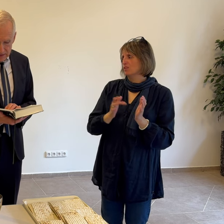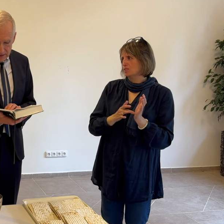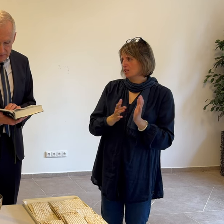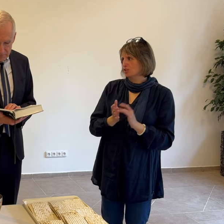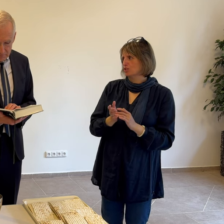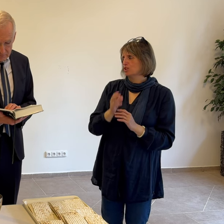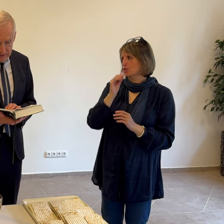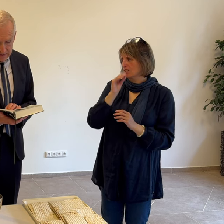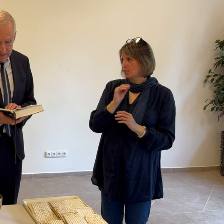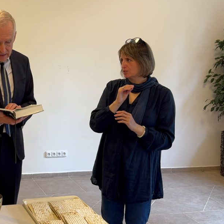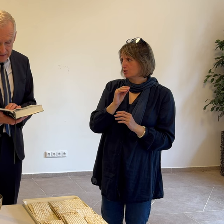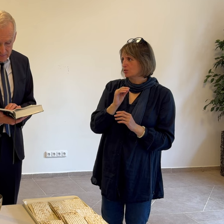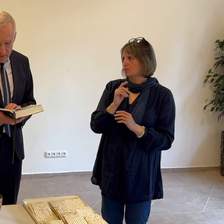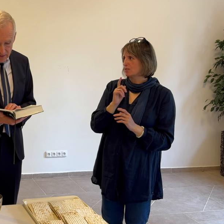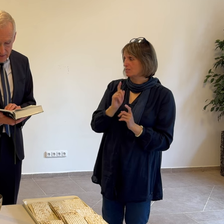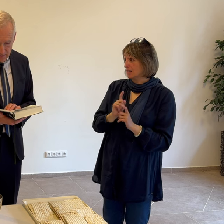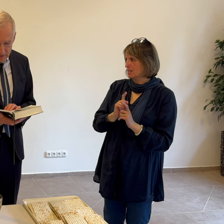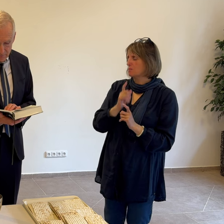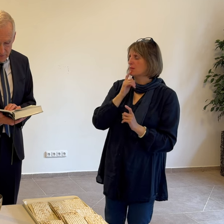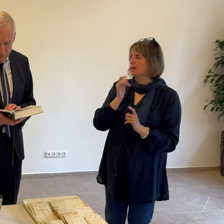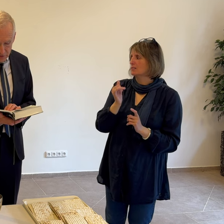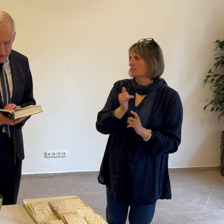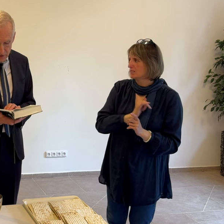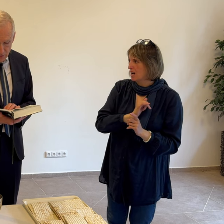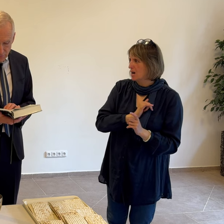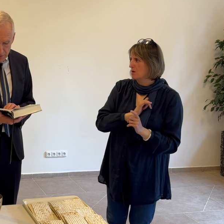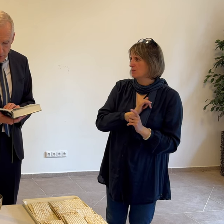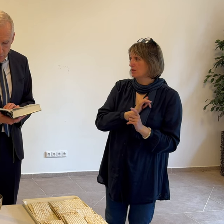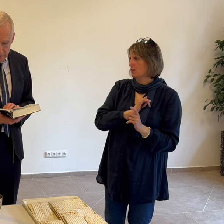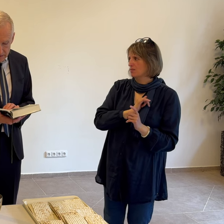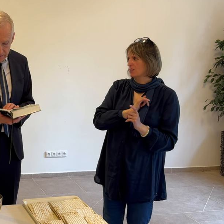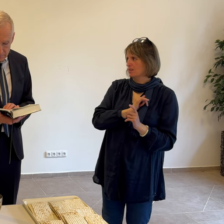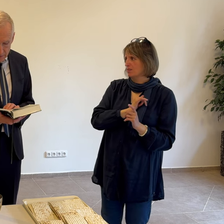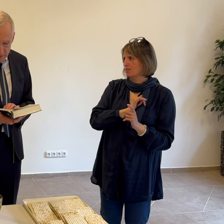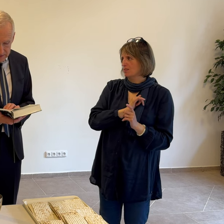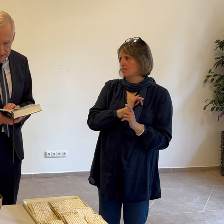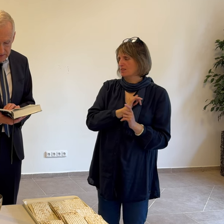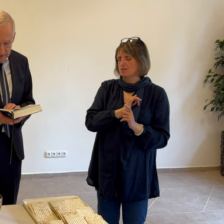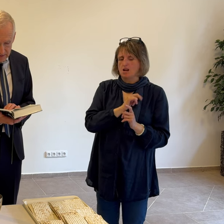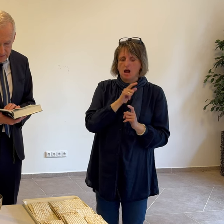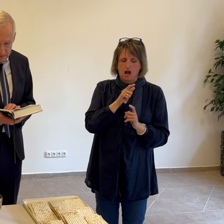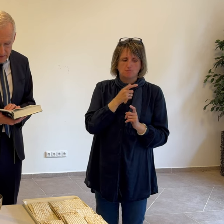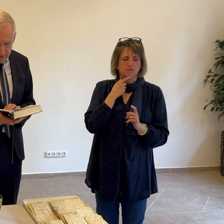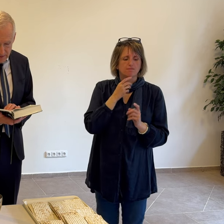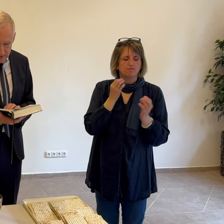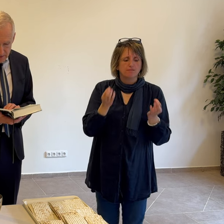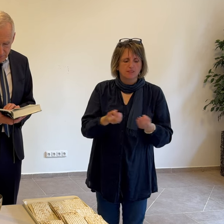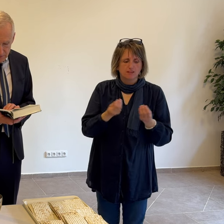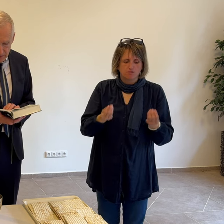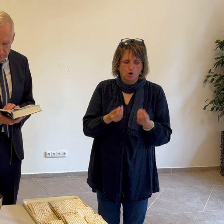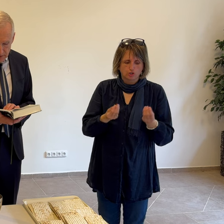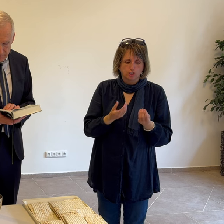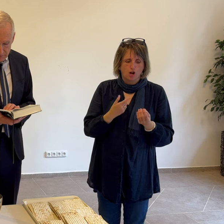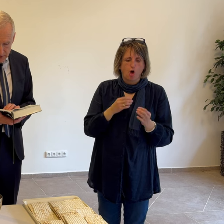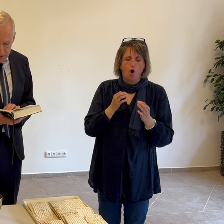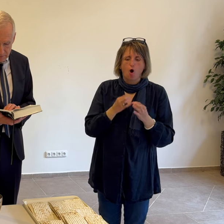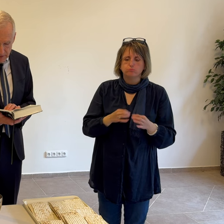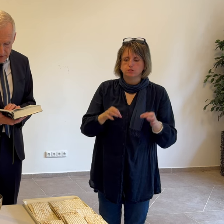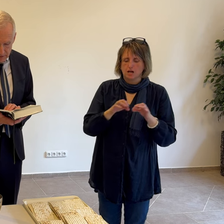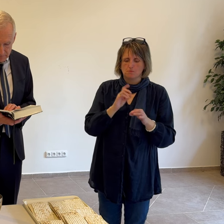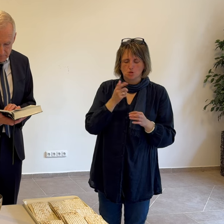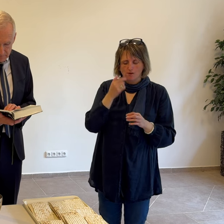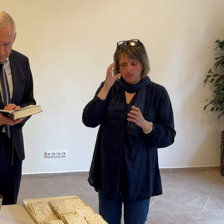Kristus tedy měl zájem aby vytvořil nový obřad pro křesťany a udělal právě